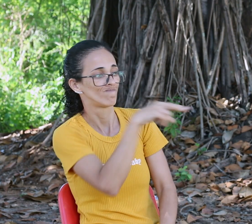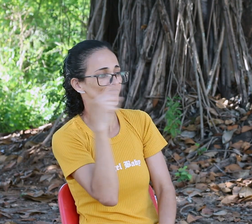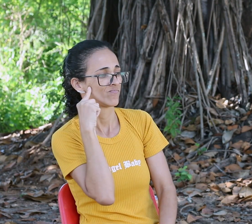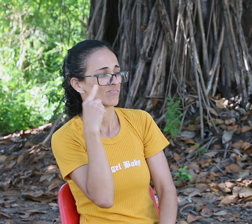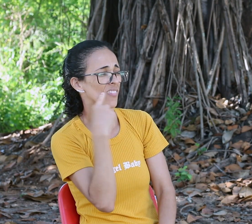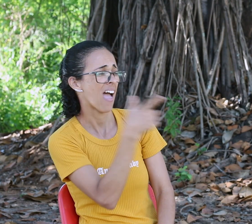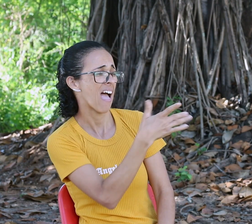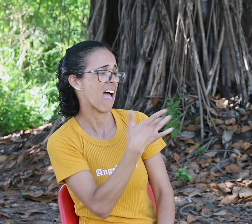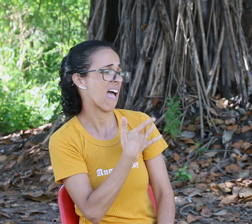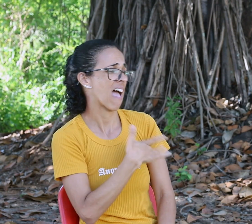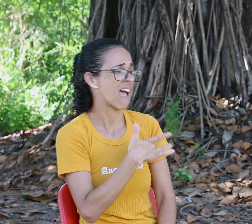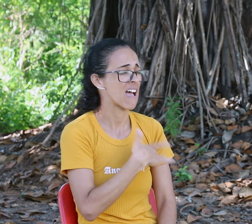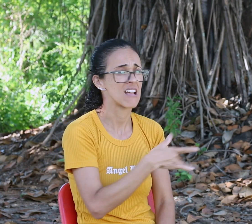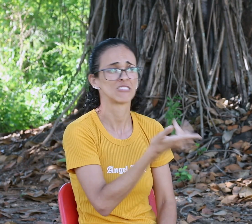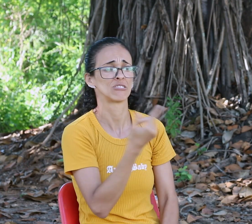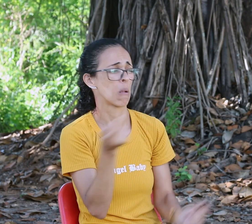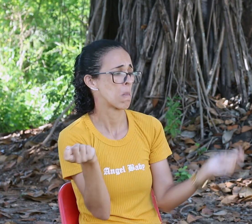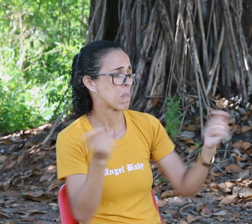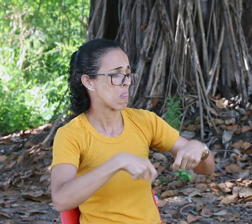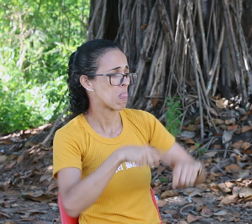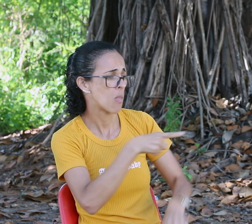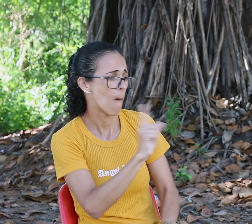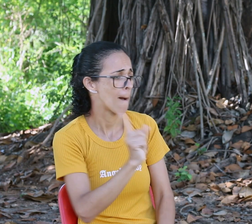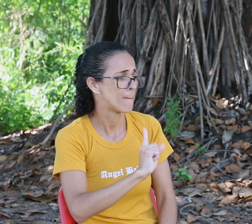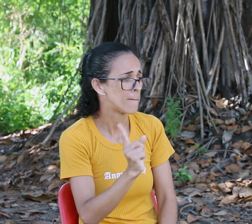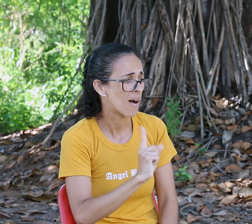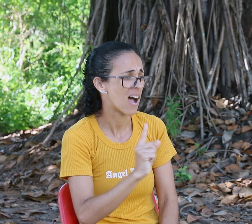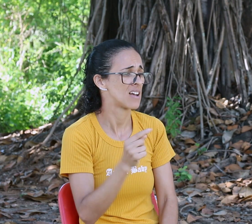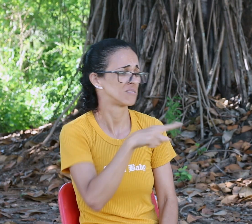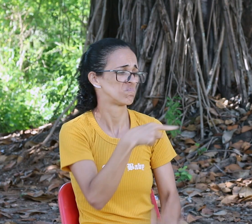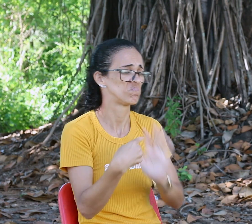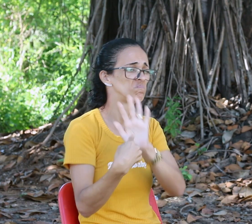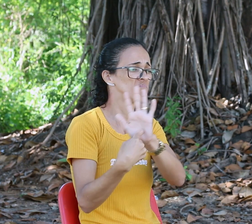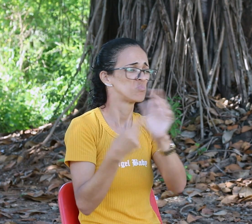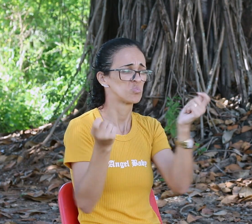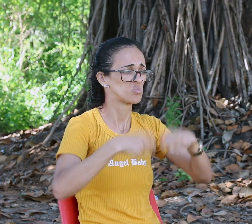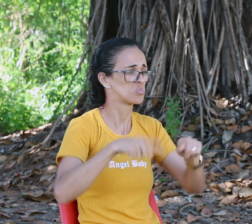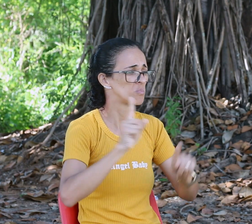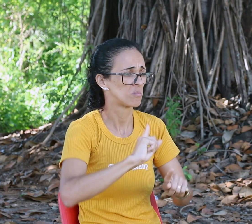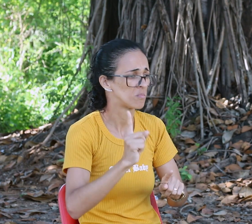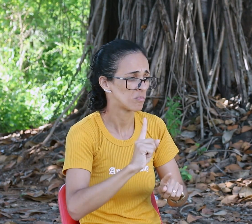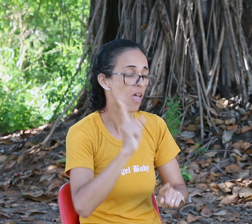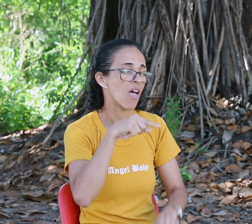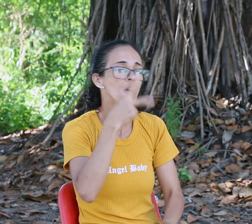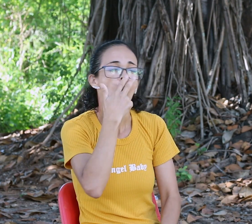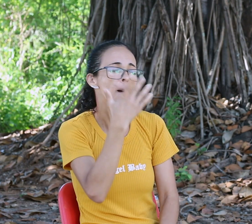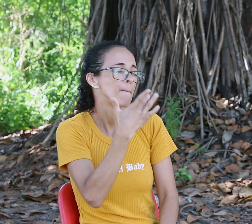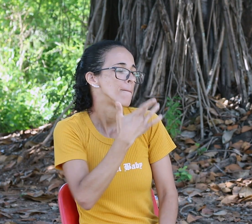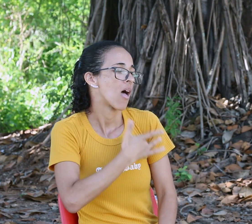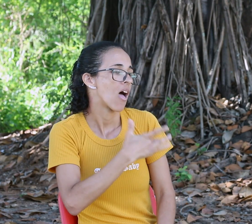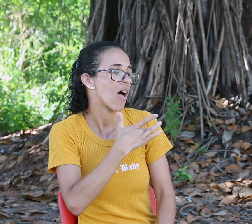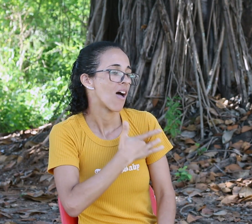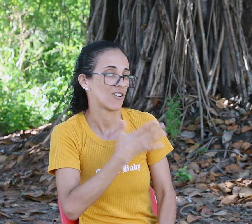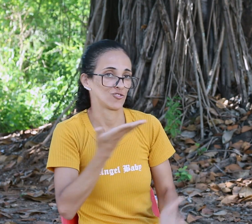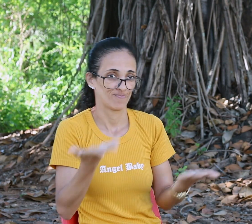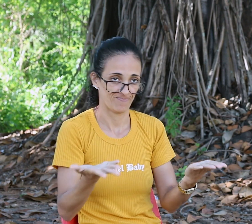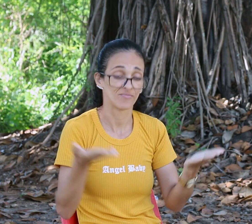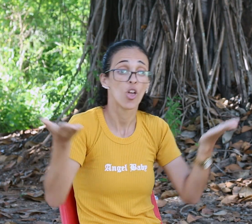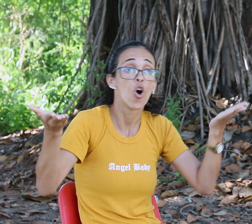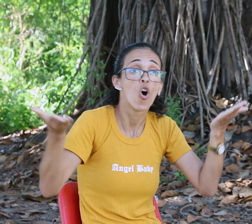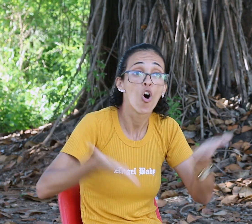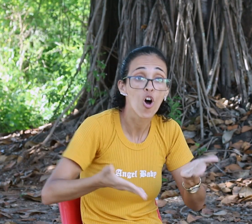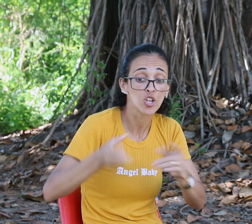antigamente ela via o surdo e achava assim, tadinha, surdo, ele não é capaz, ele não tem essa capacidade de se mostrar,